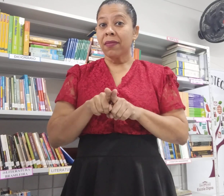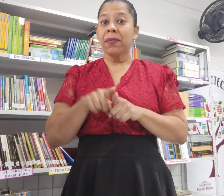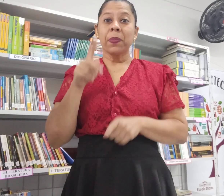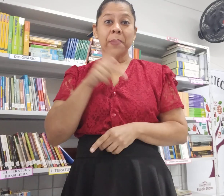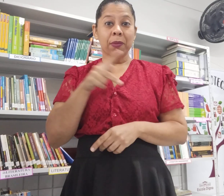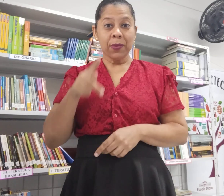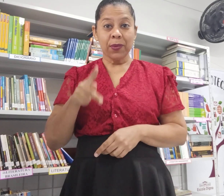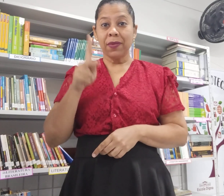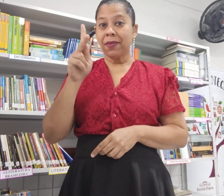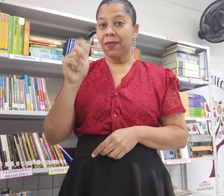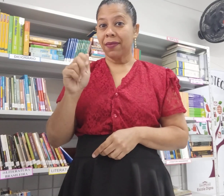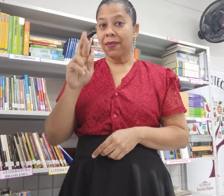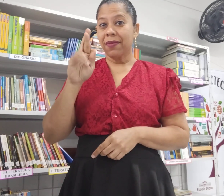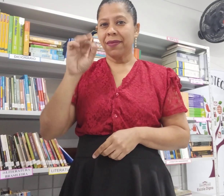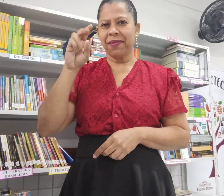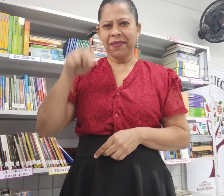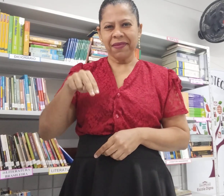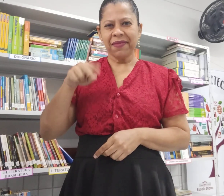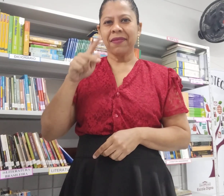esse, em 2008,